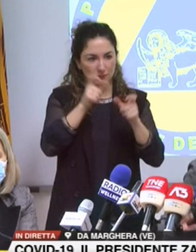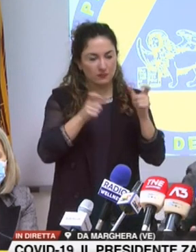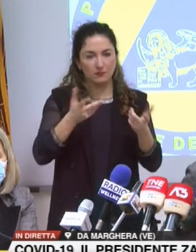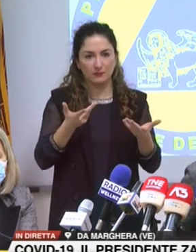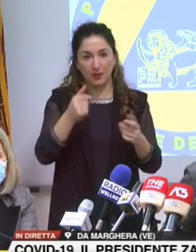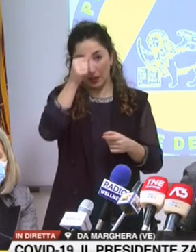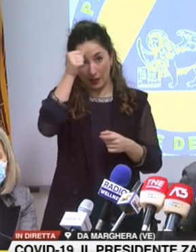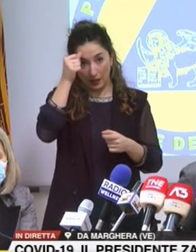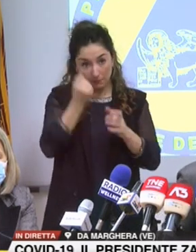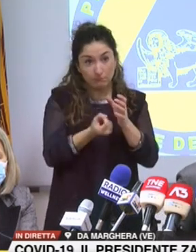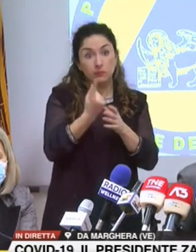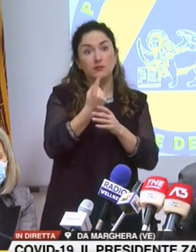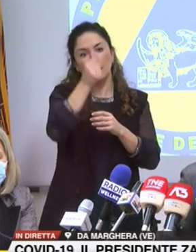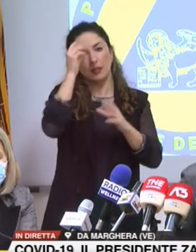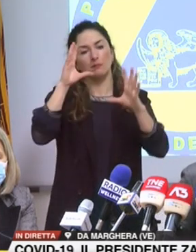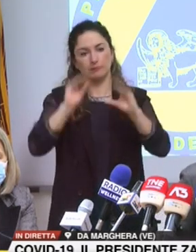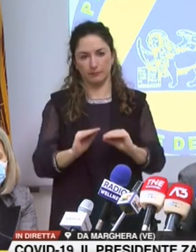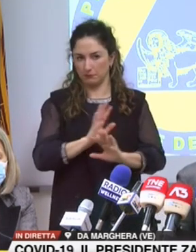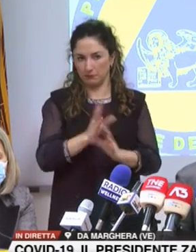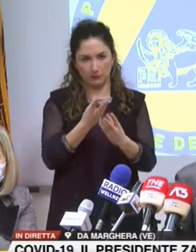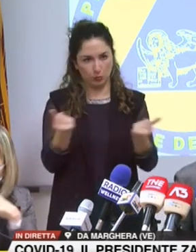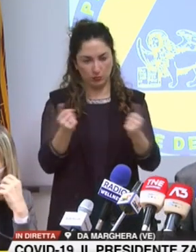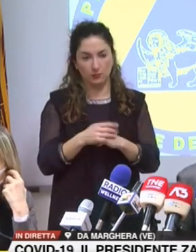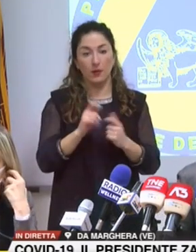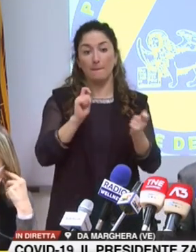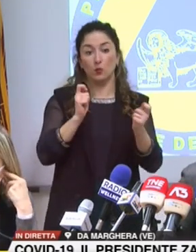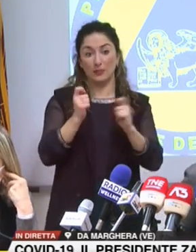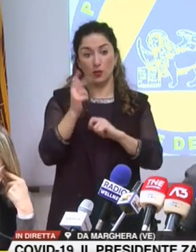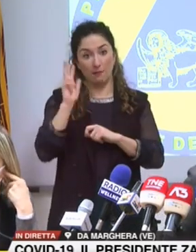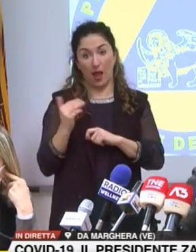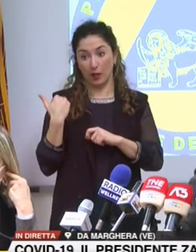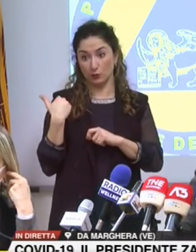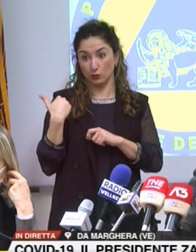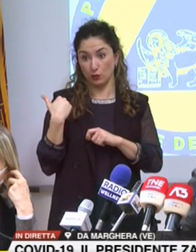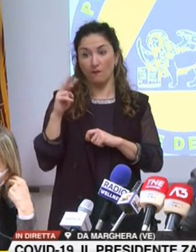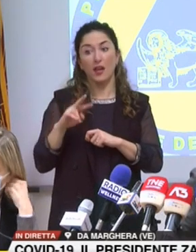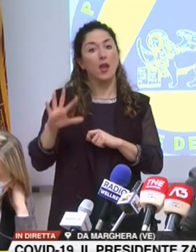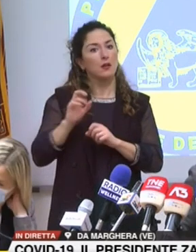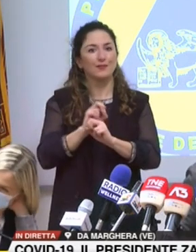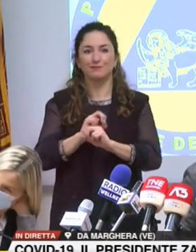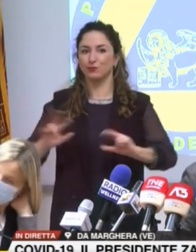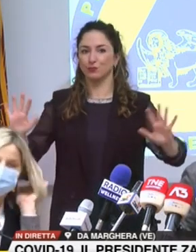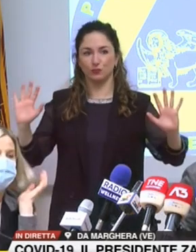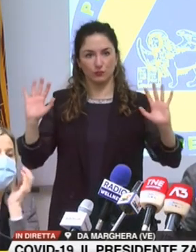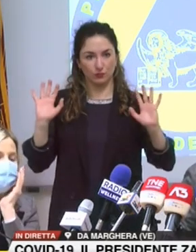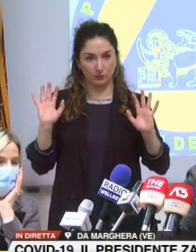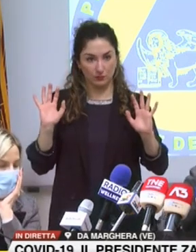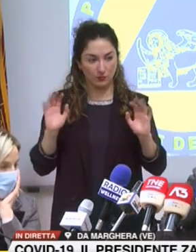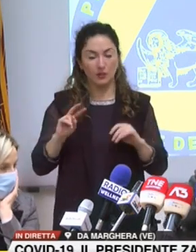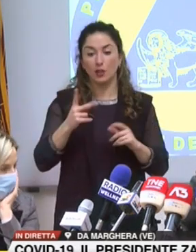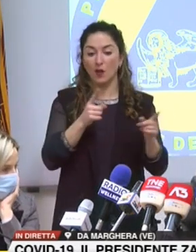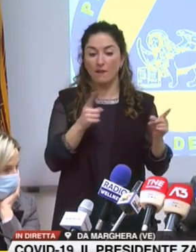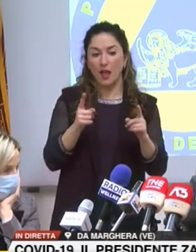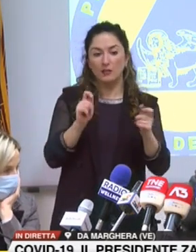esordita in estate e si è spenta in estate. La mutazione, lo ripeto all'infinito, di marzo non c'è più in Veneto. La seconda fase non ha